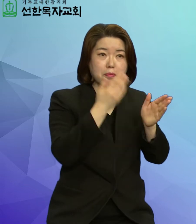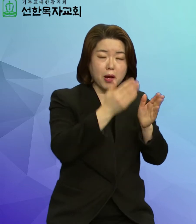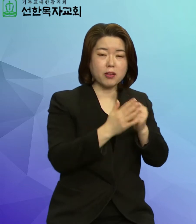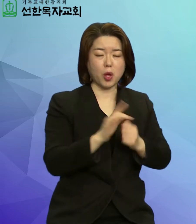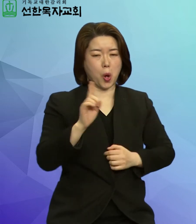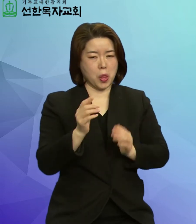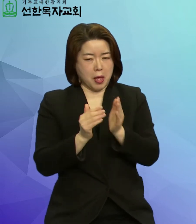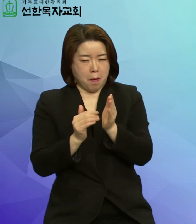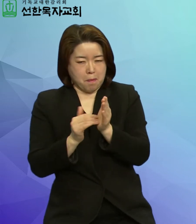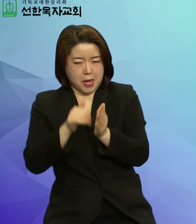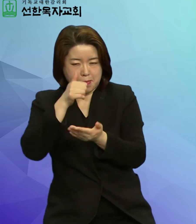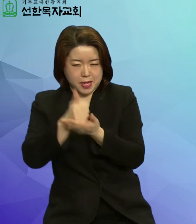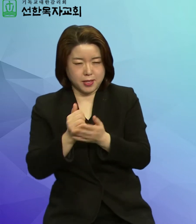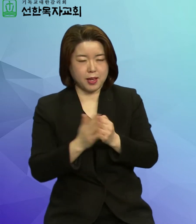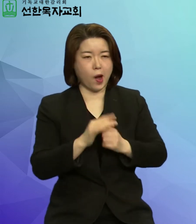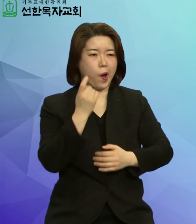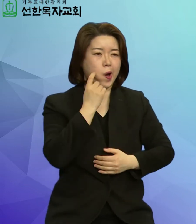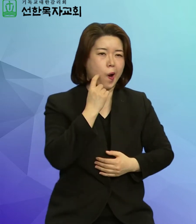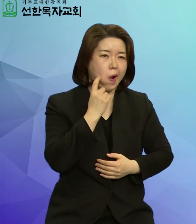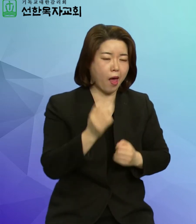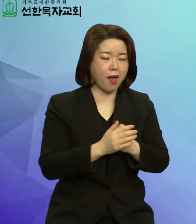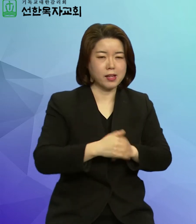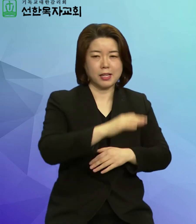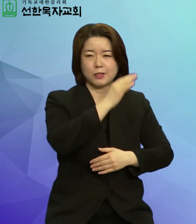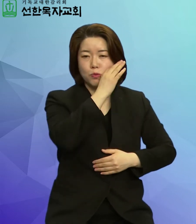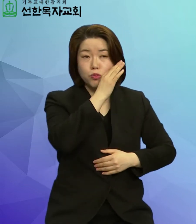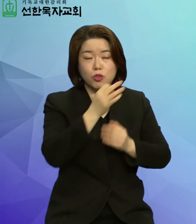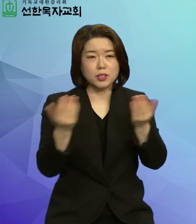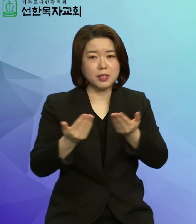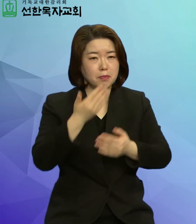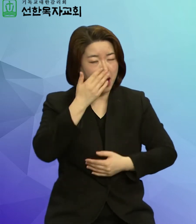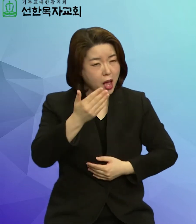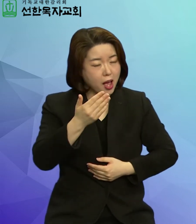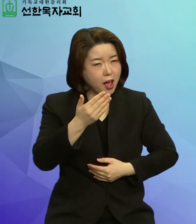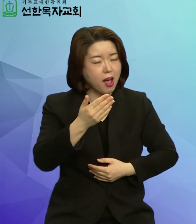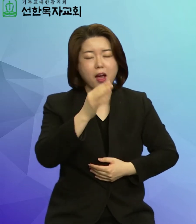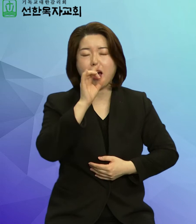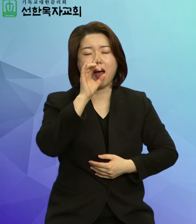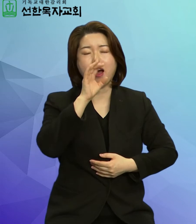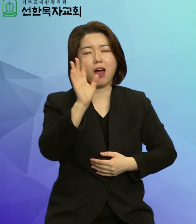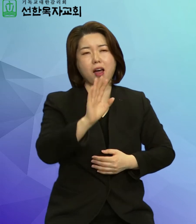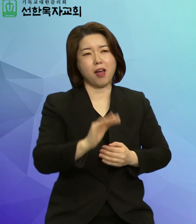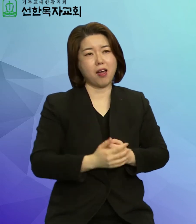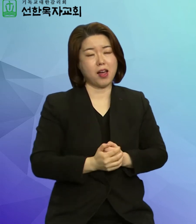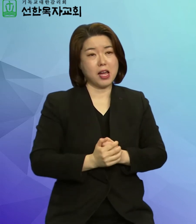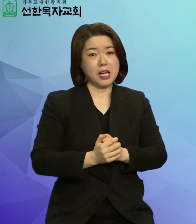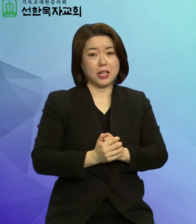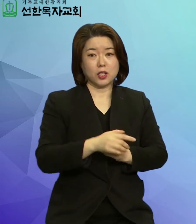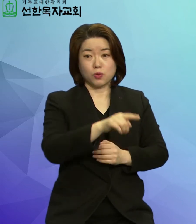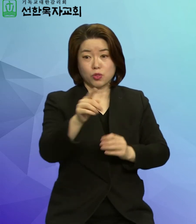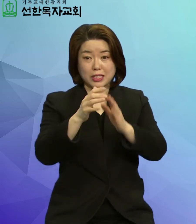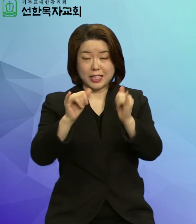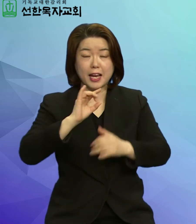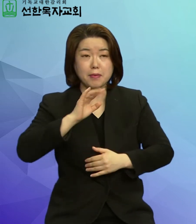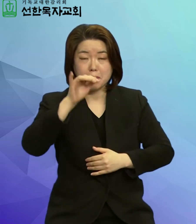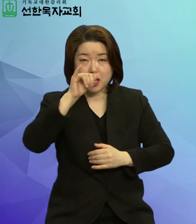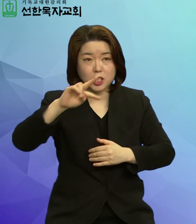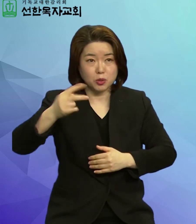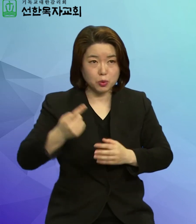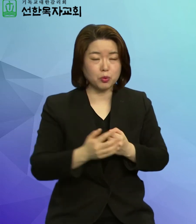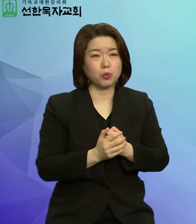믿어지는데 어떻게 은밀한 죄나 거짓말이나 부끄러운 일을 할 수 있겠어요? 사람만